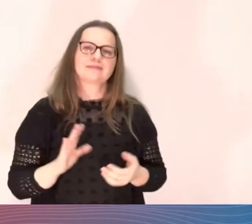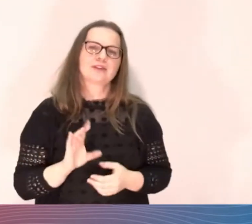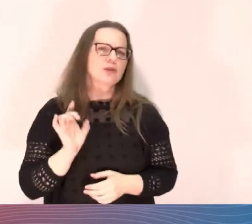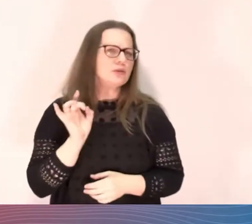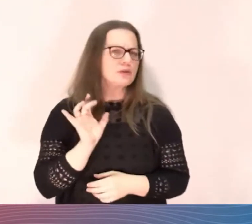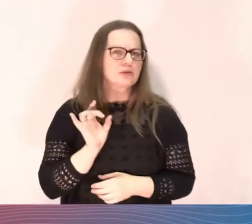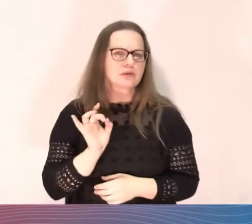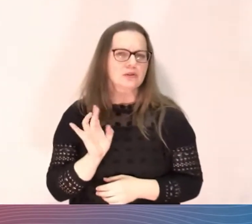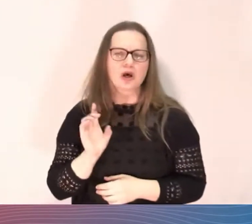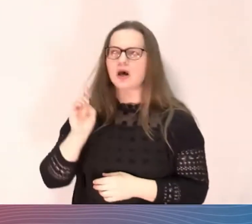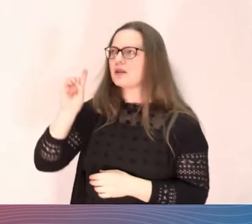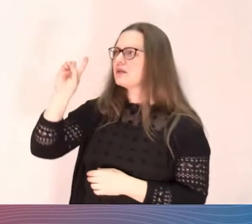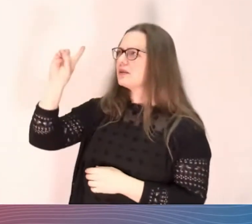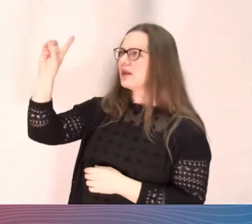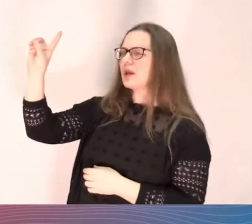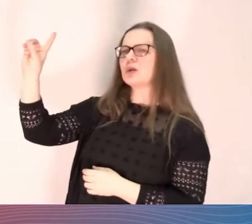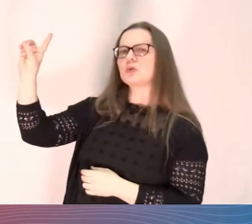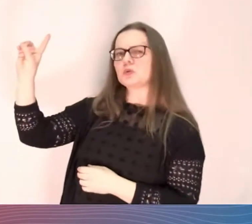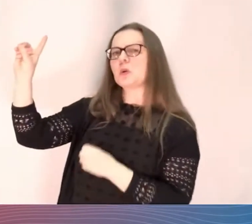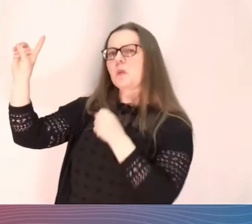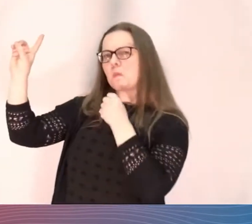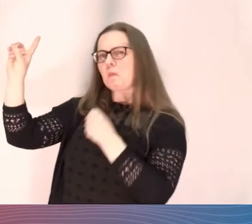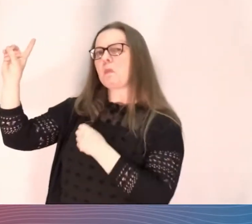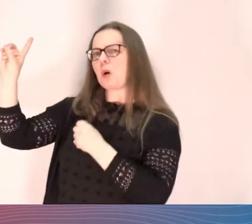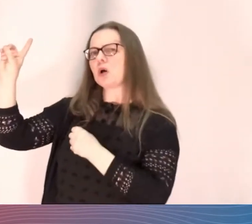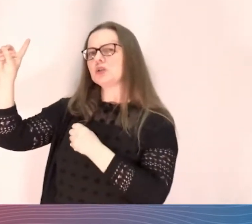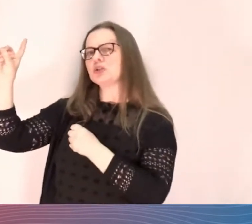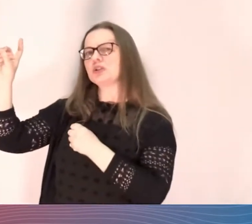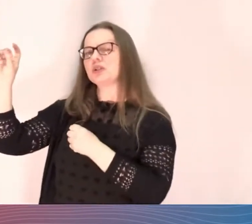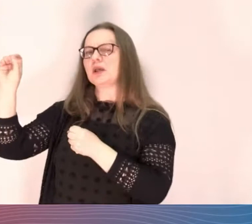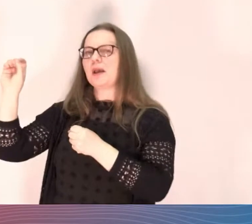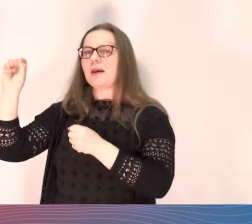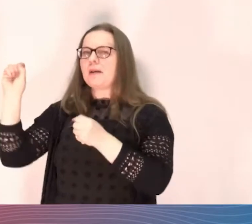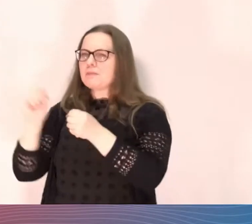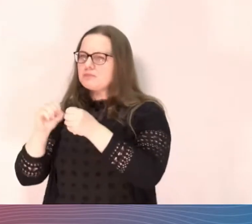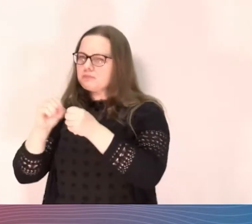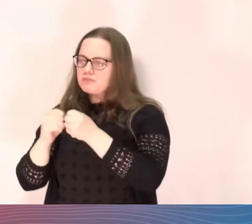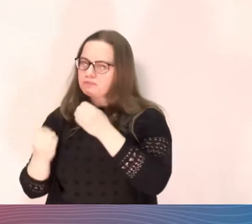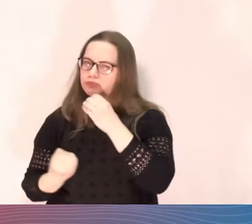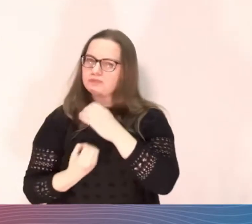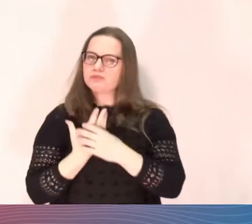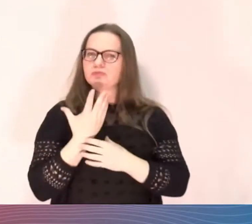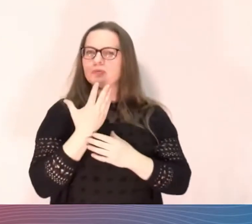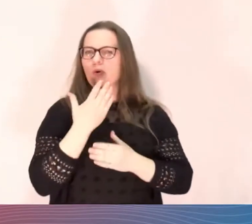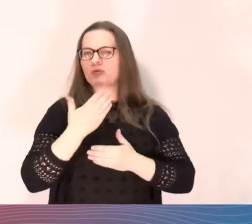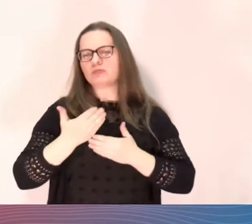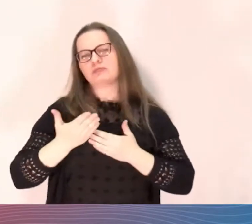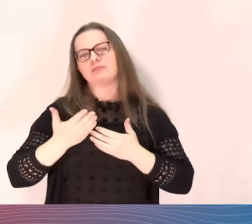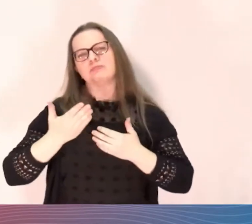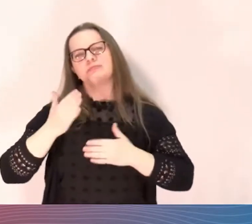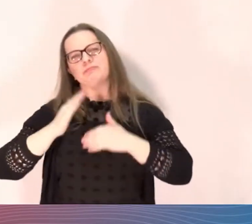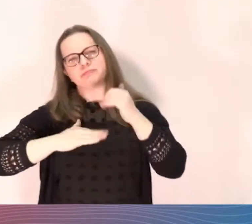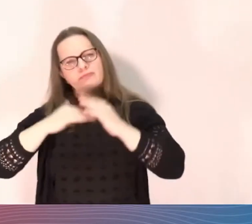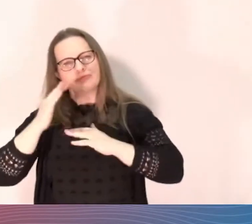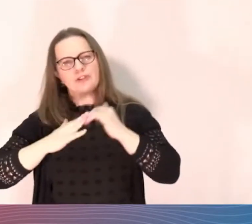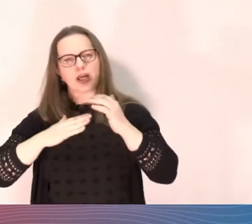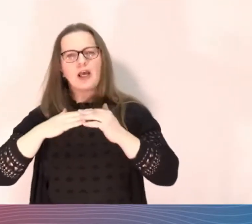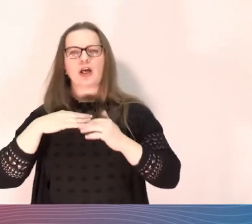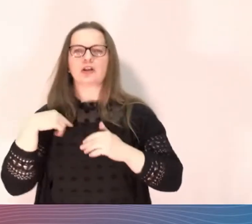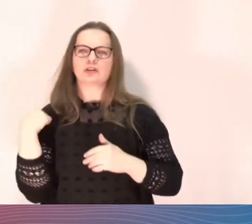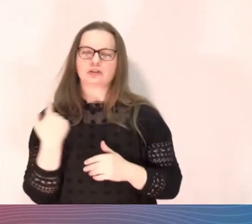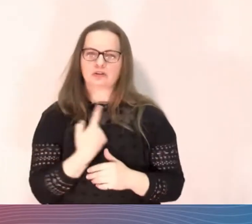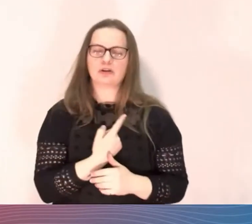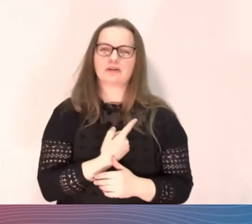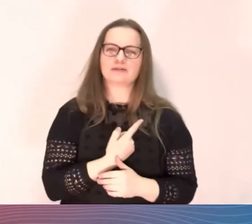Somente Deus pode produzir o que Ele quer. Então Ele tem que dispensar, Ele tem